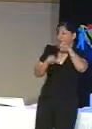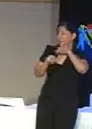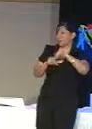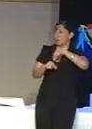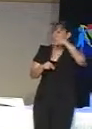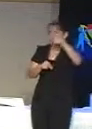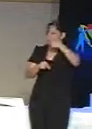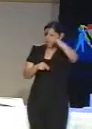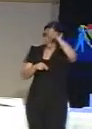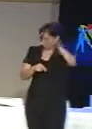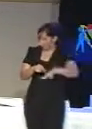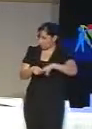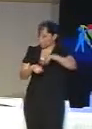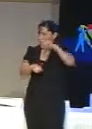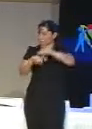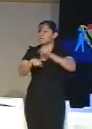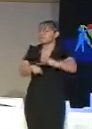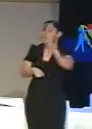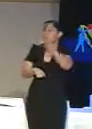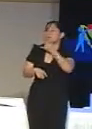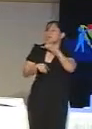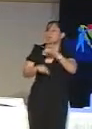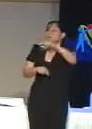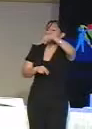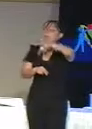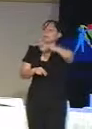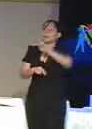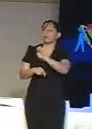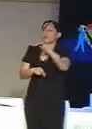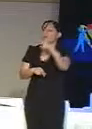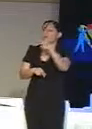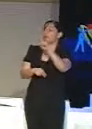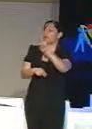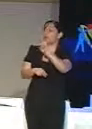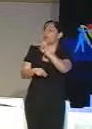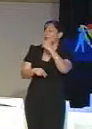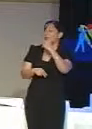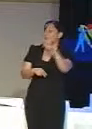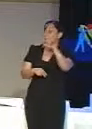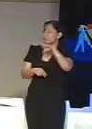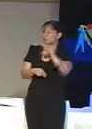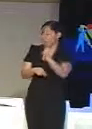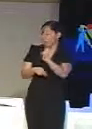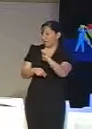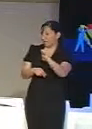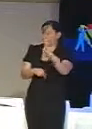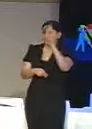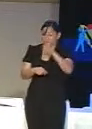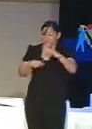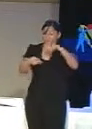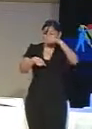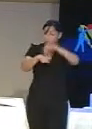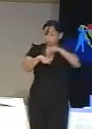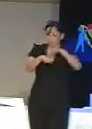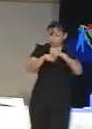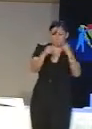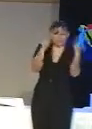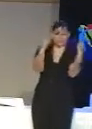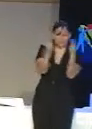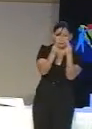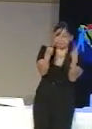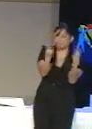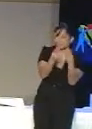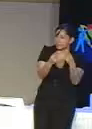Esa es la negligencia, saber qué se tiene que hacer y no hacerlo. Y saber qué se tiene que hacer,